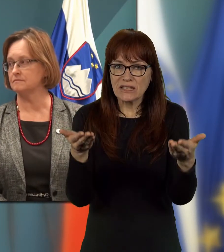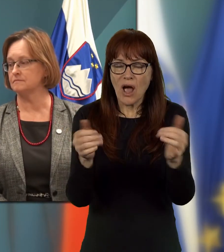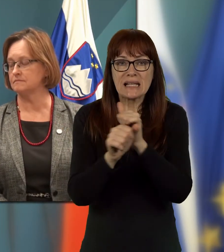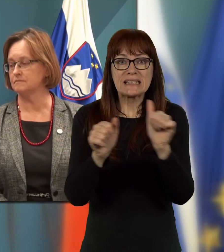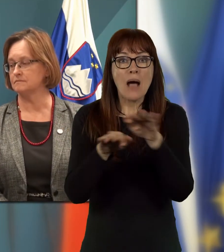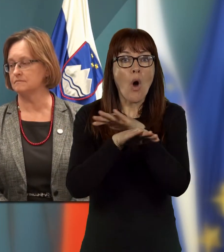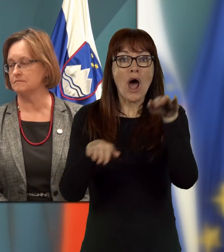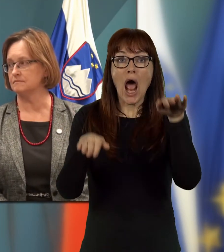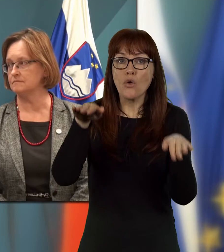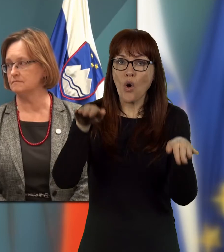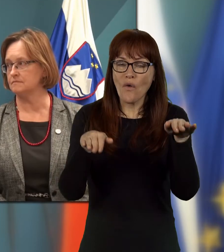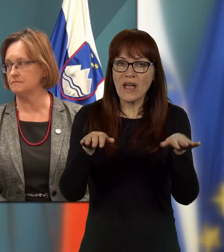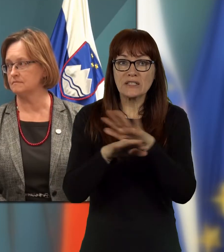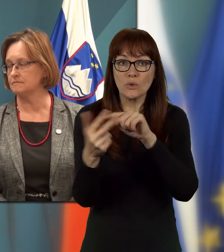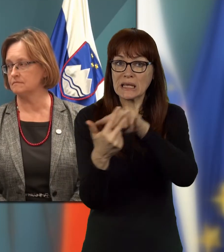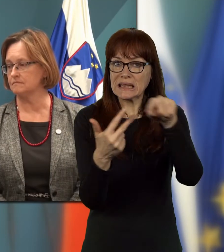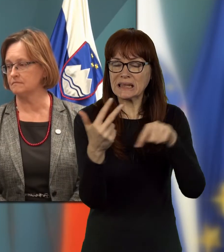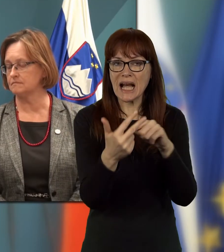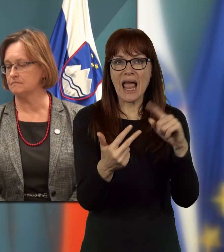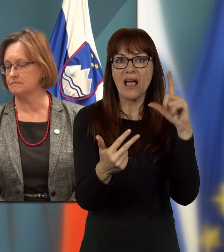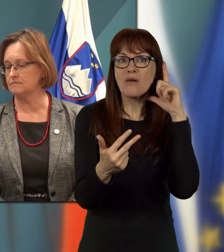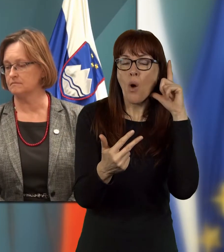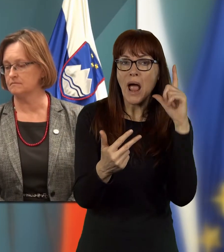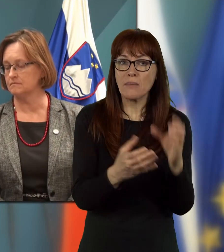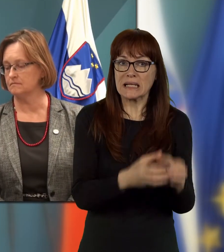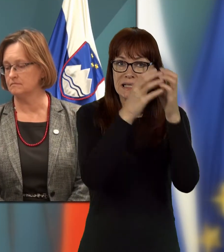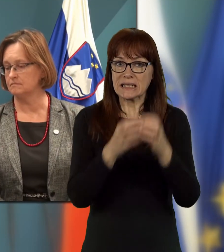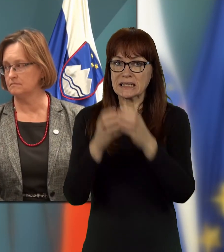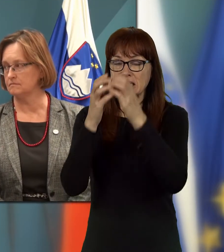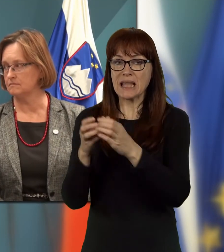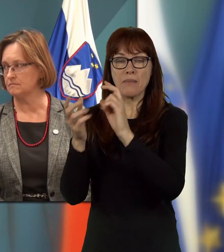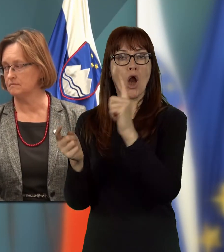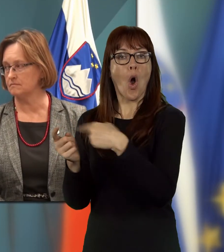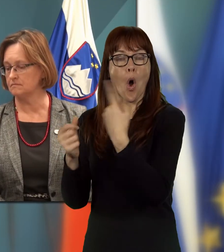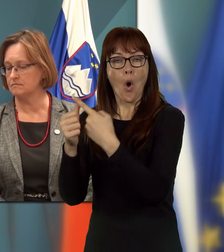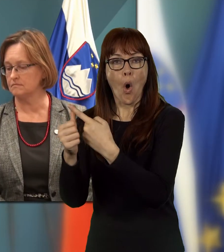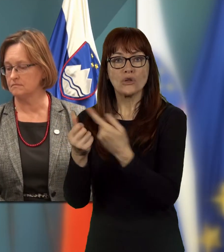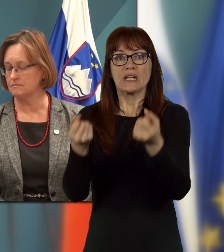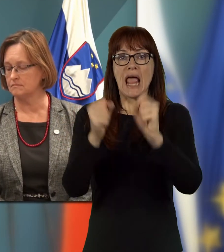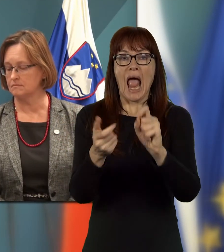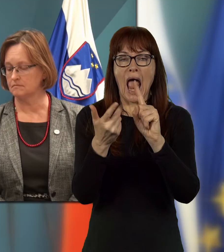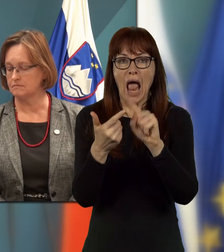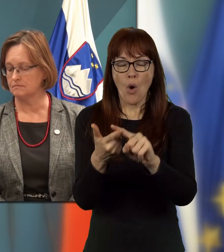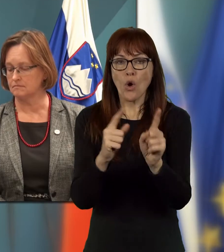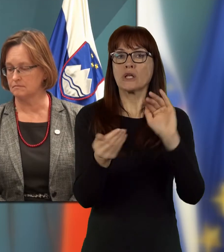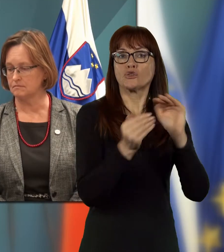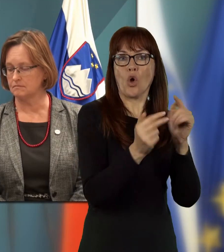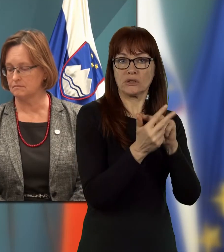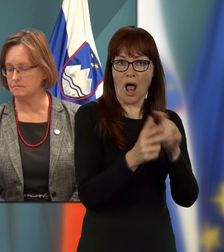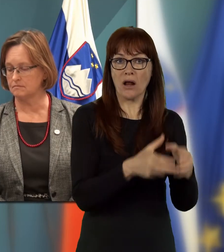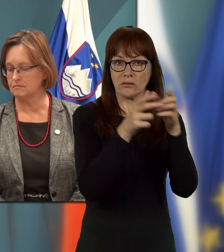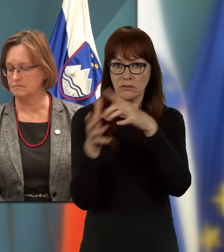samo ravnovesje vseh treh ključnih stebrov, okoljskega, ekonomskega in